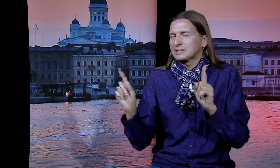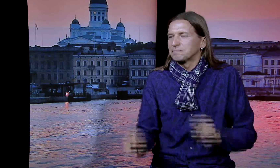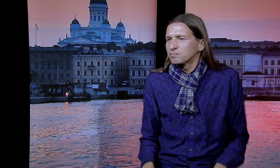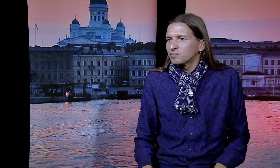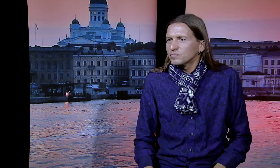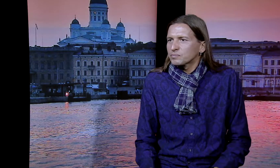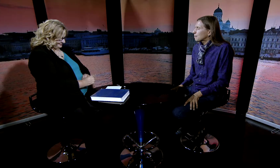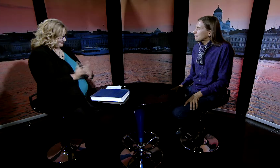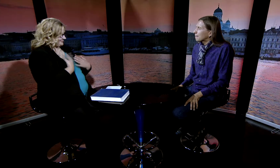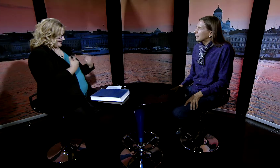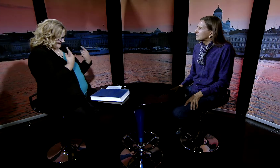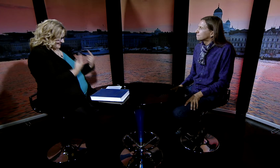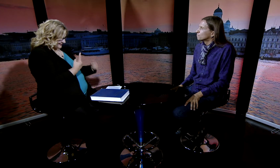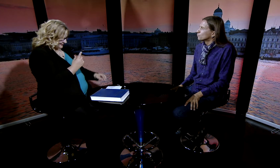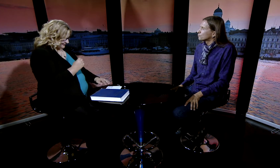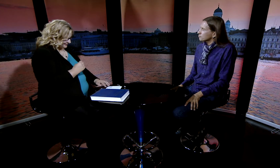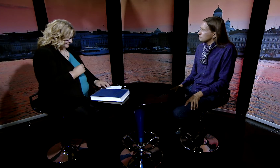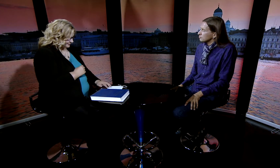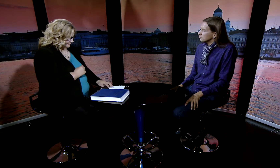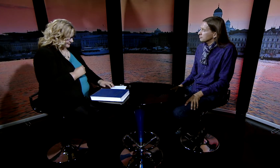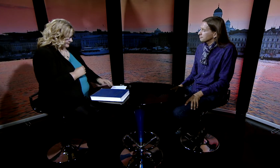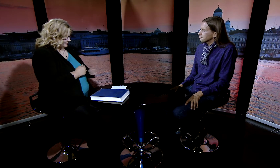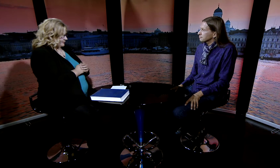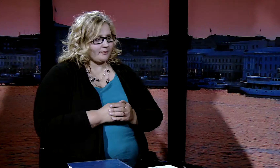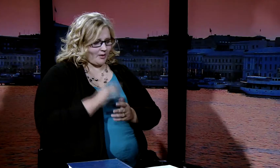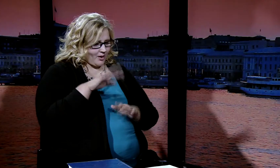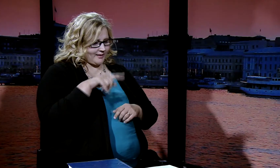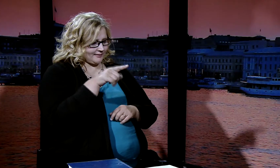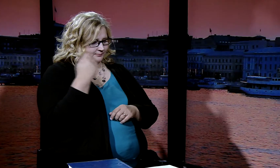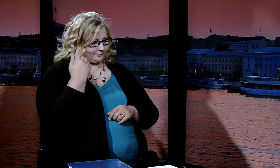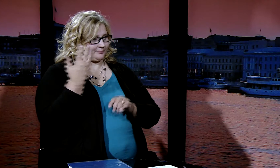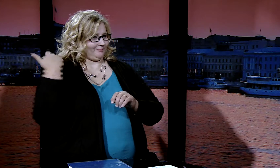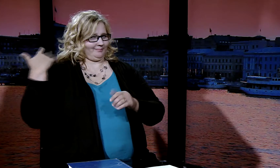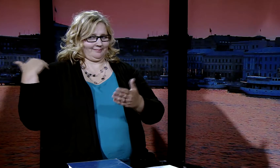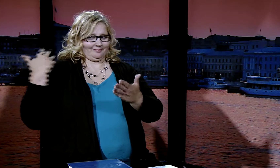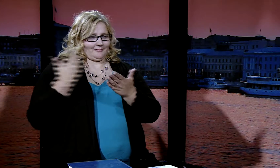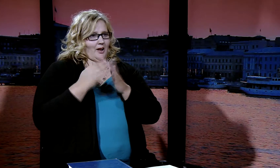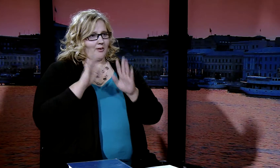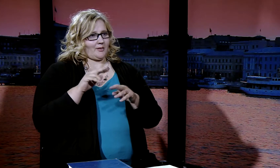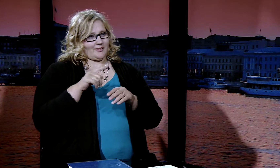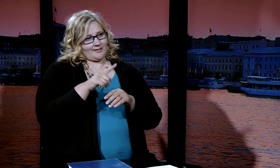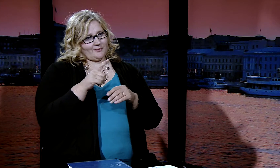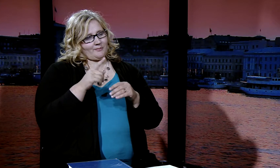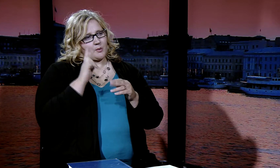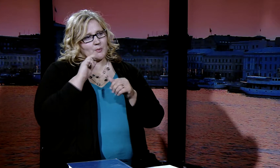Mielenkiintoista kuultavaa. Olet tehnyt vuosia töitä Kuurojen